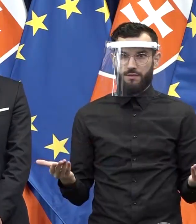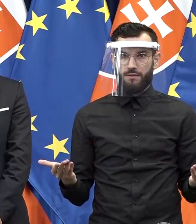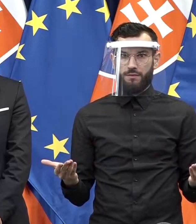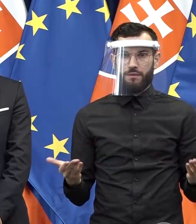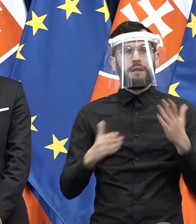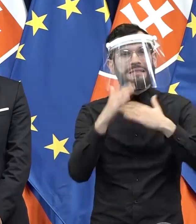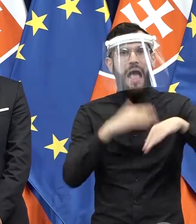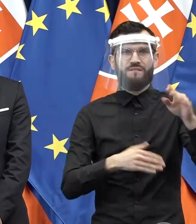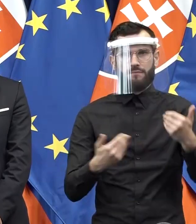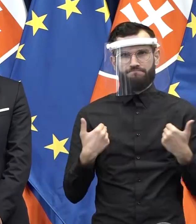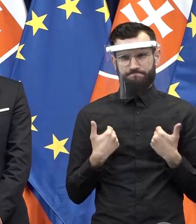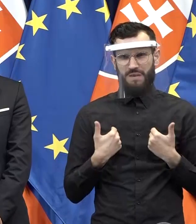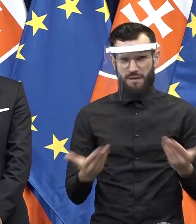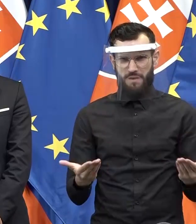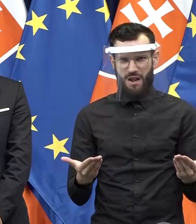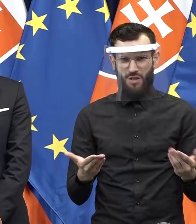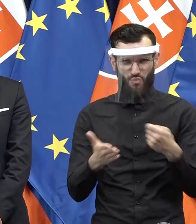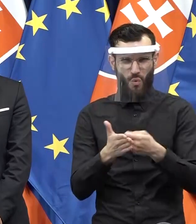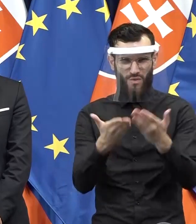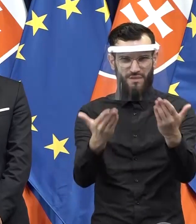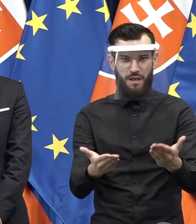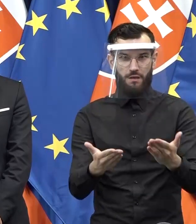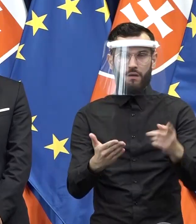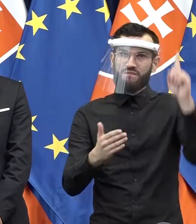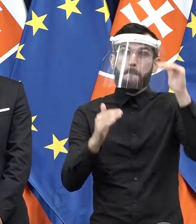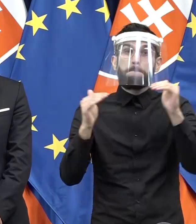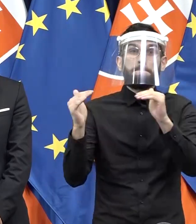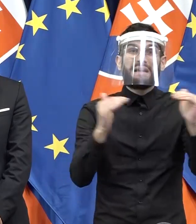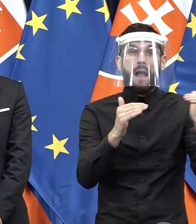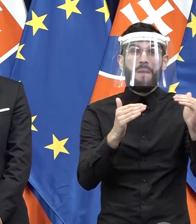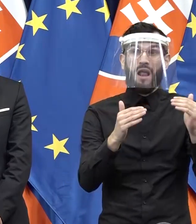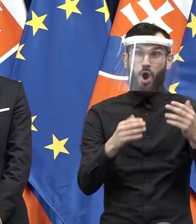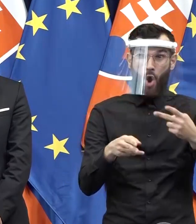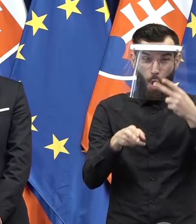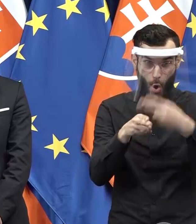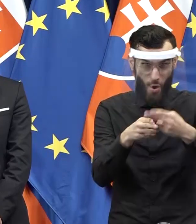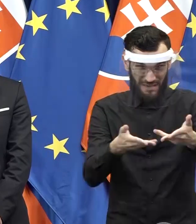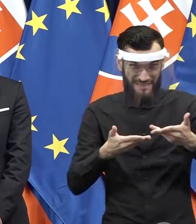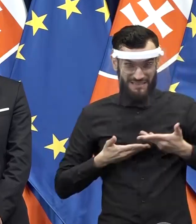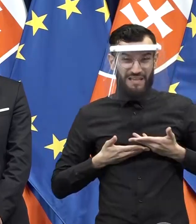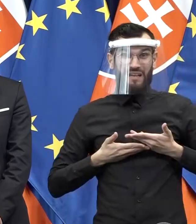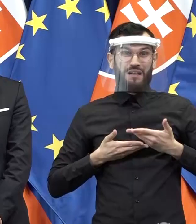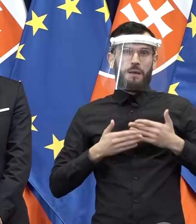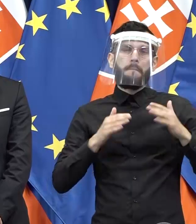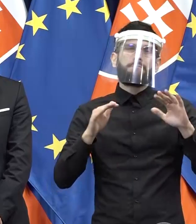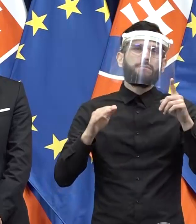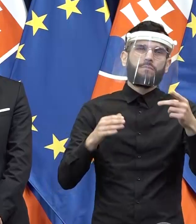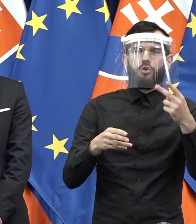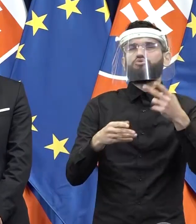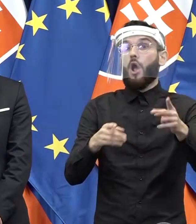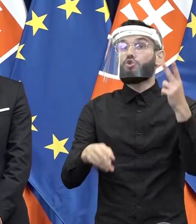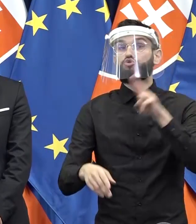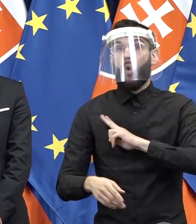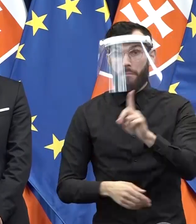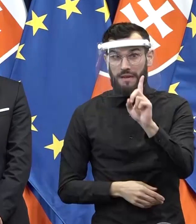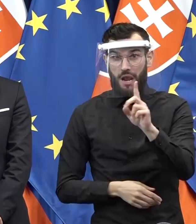najmä samých seba. Pravdepodobnosť priemerná, že ochorie a zomrie dôchodca, pardon, ne, že ochorie, že